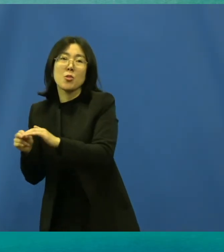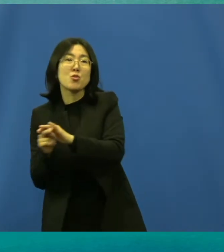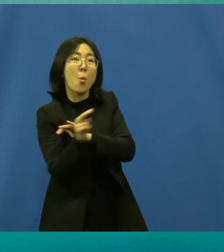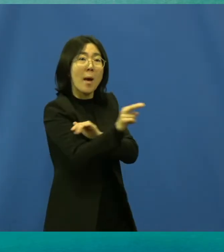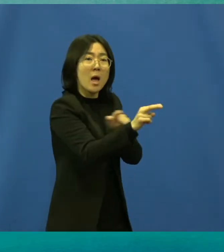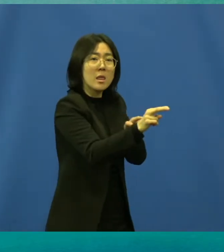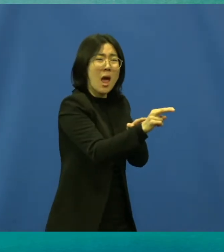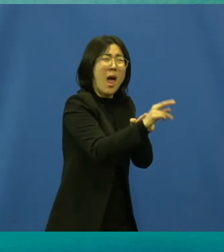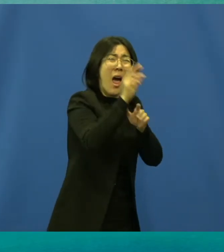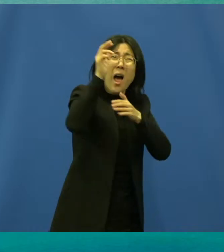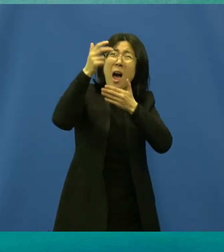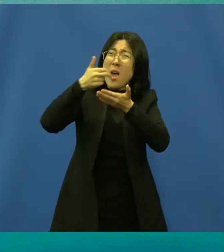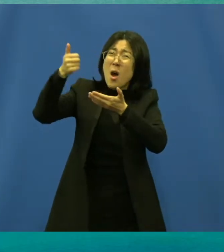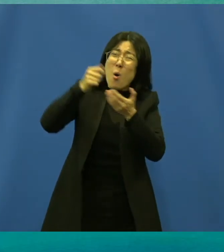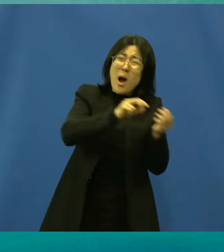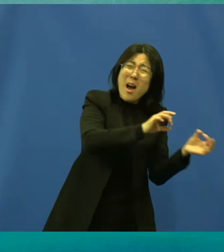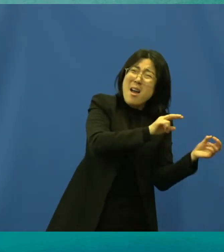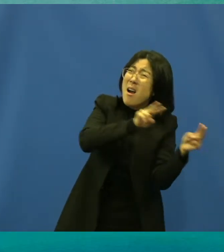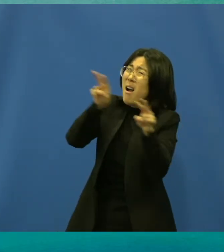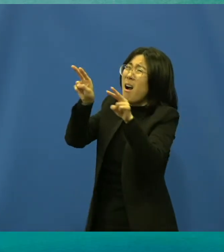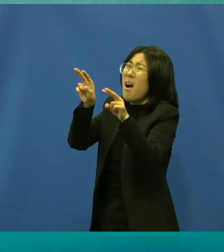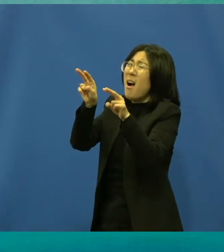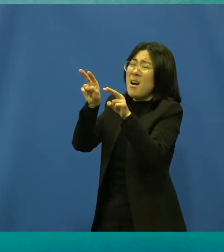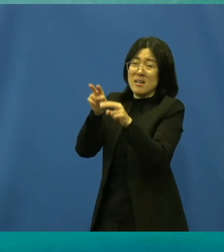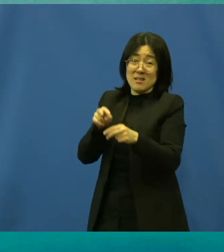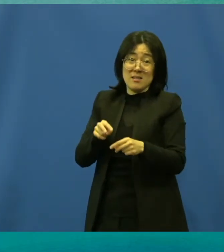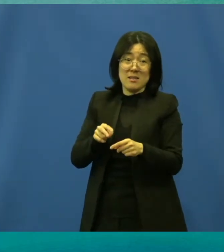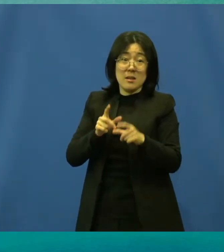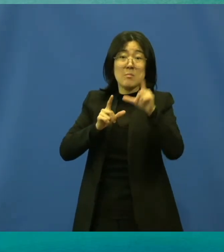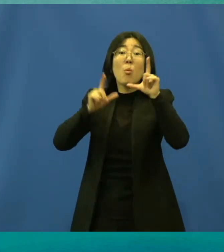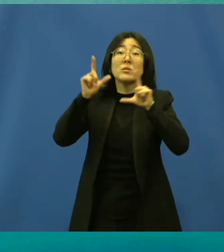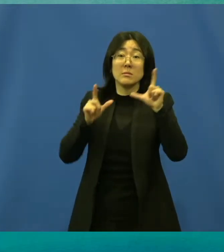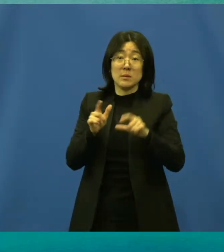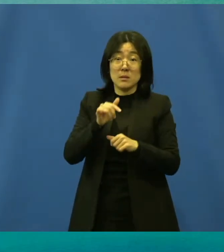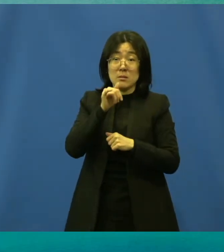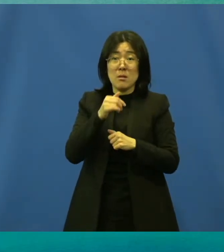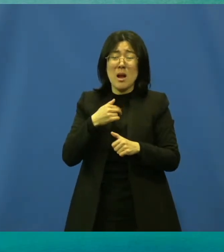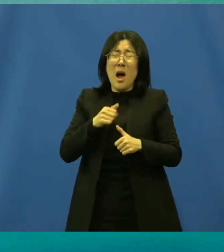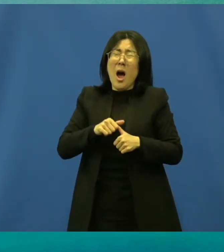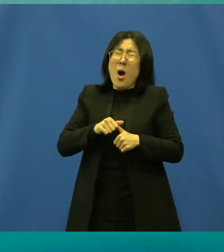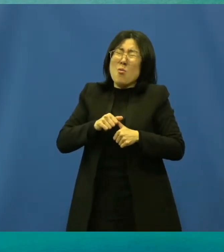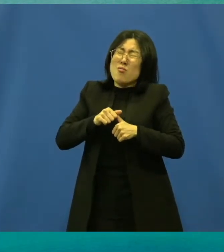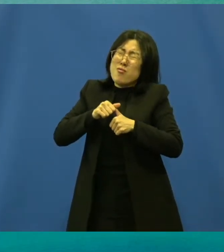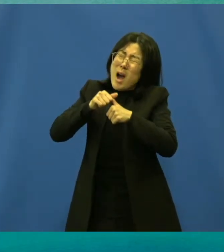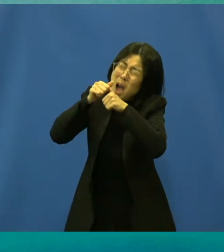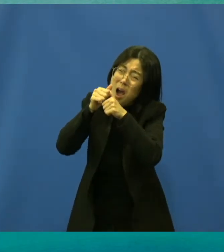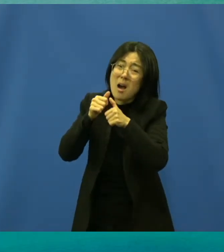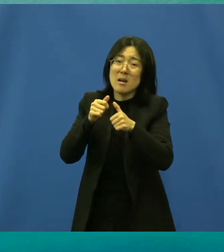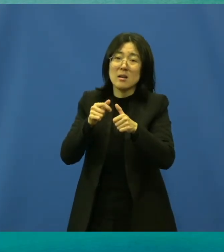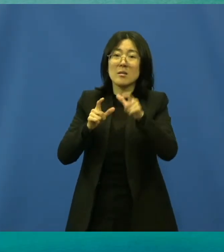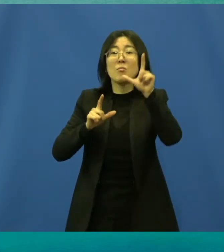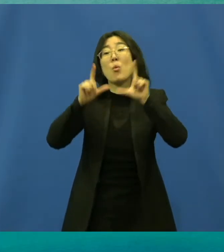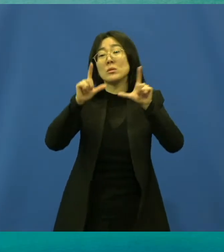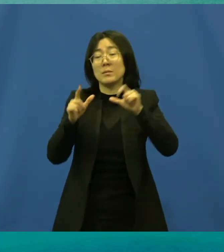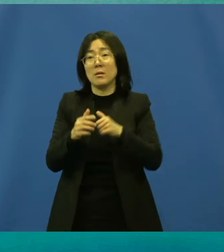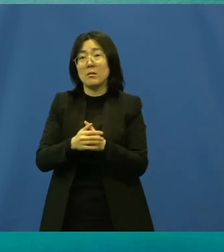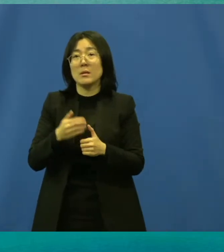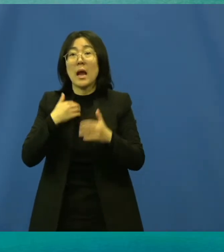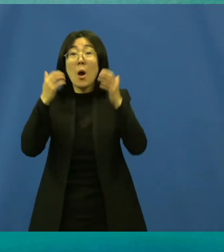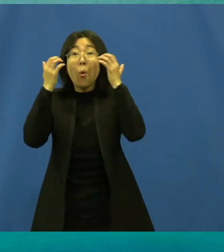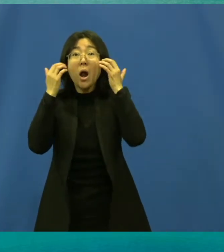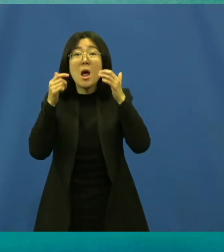언제 부르짖죠? 역시 환난 중에 부르짖습니다. 시편 18편 6절에 내가 환난